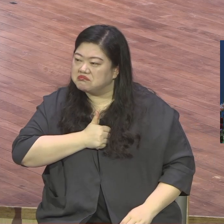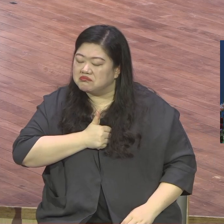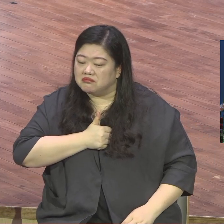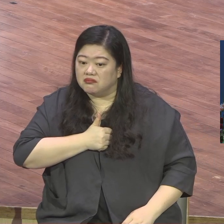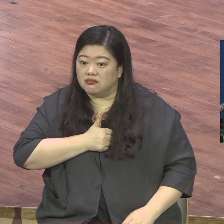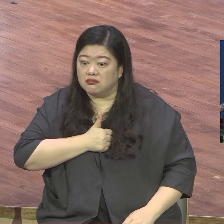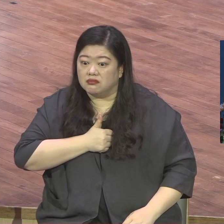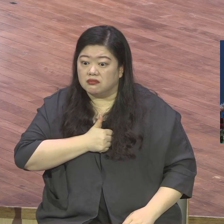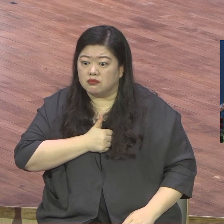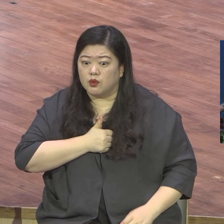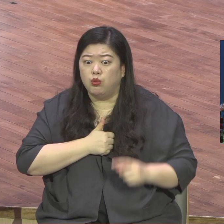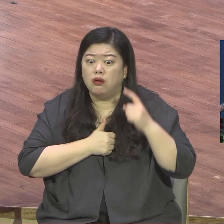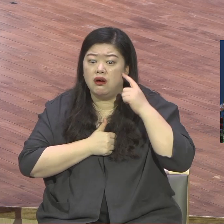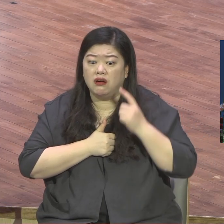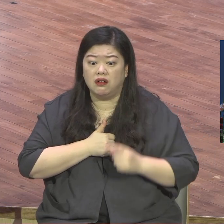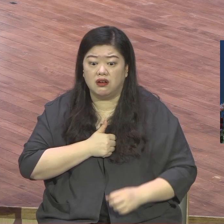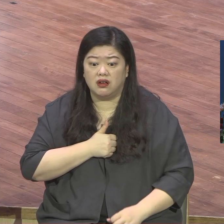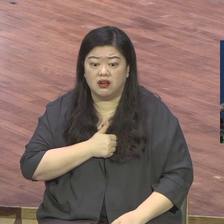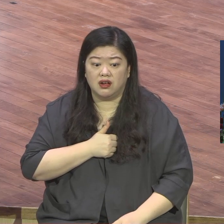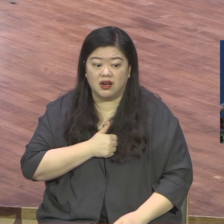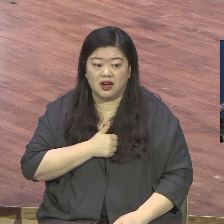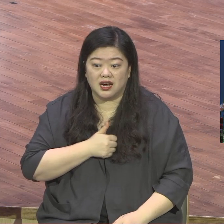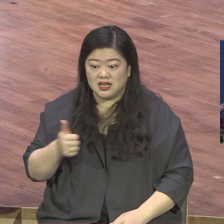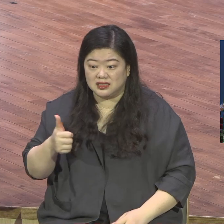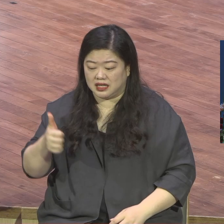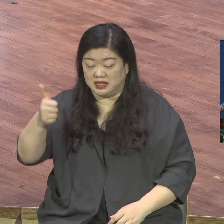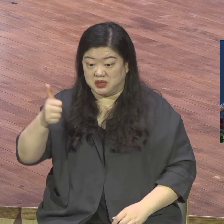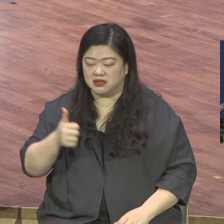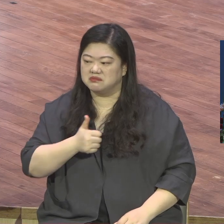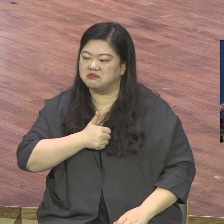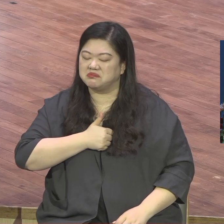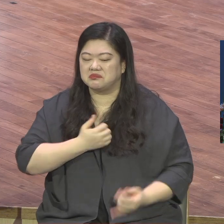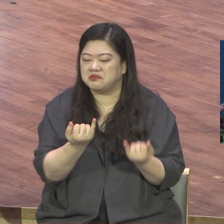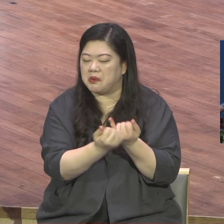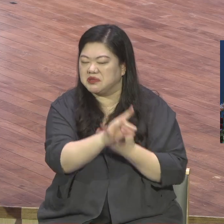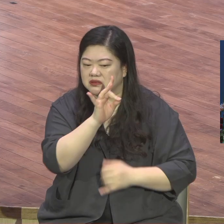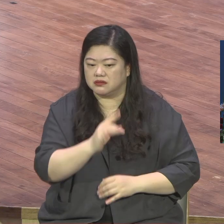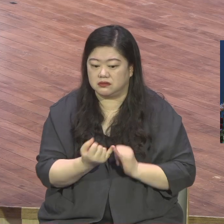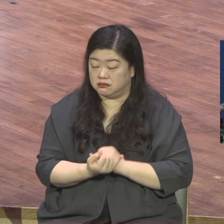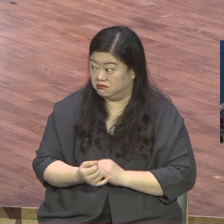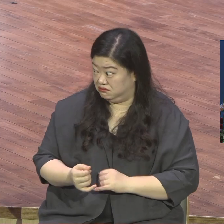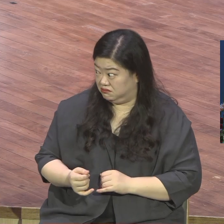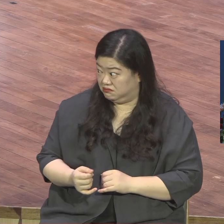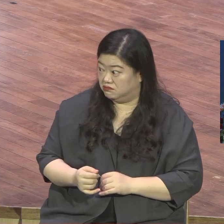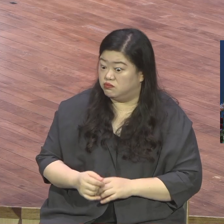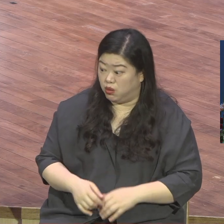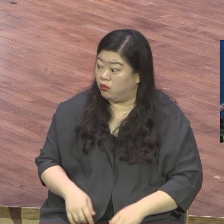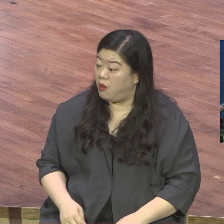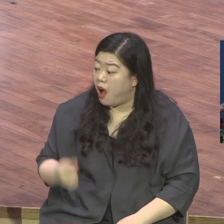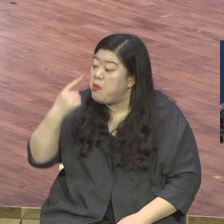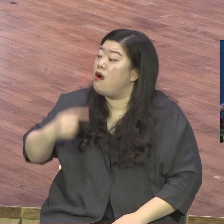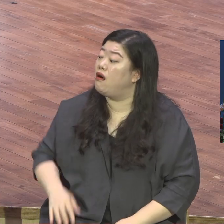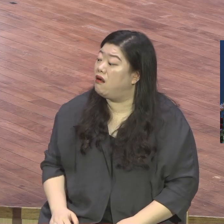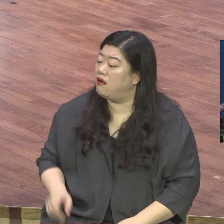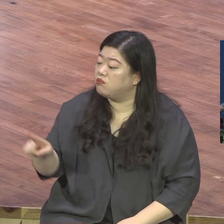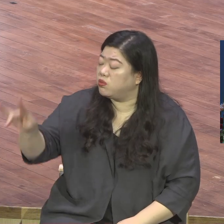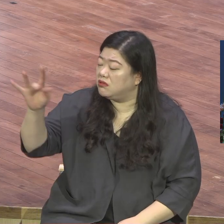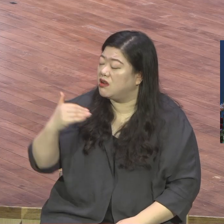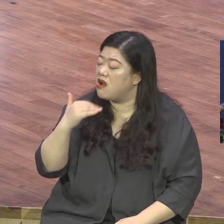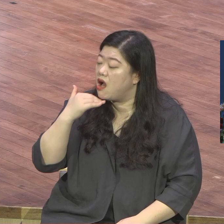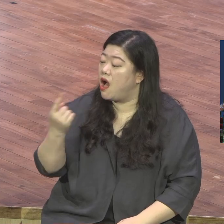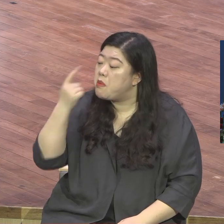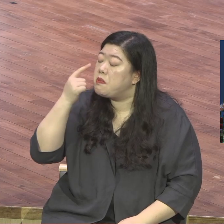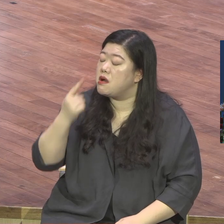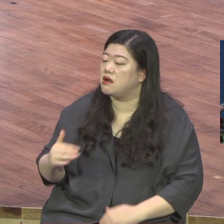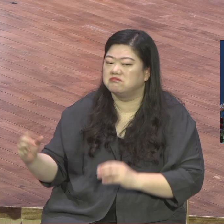버텨. 좋다. 한번 해보자. 서로 막 말도 안 하고 막 물 갖다 먹고 서로 막